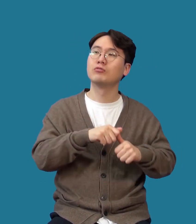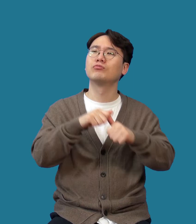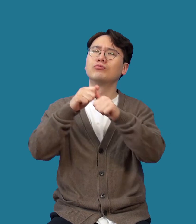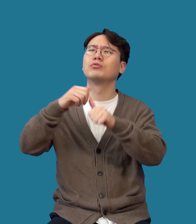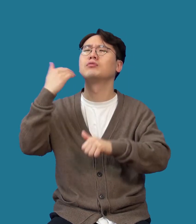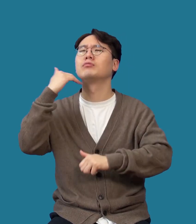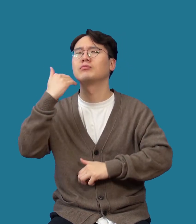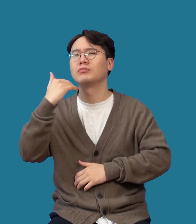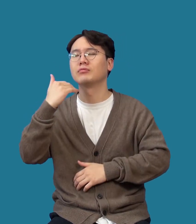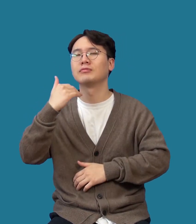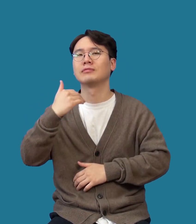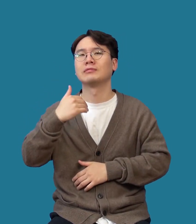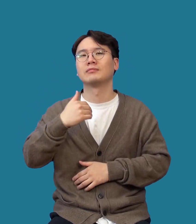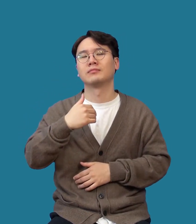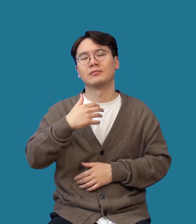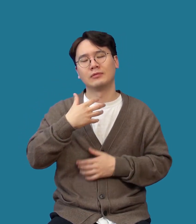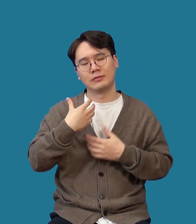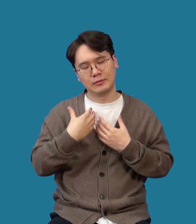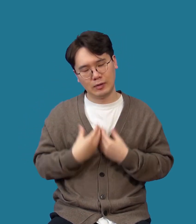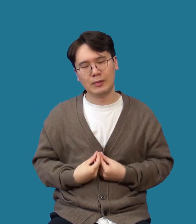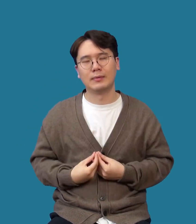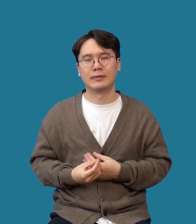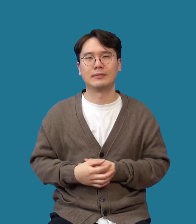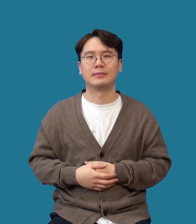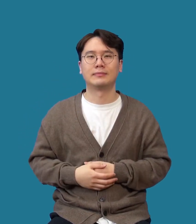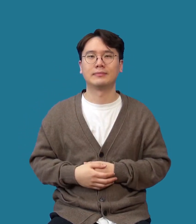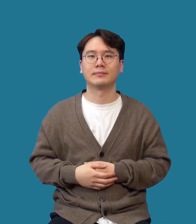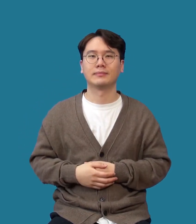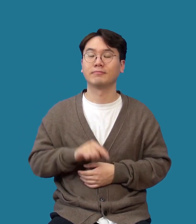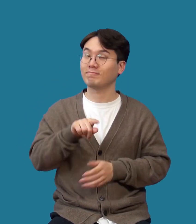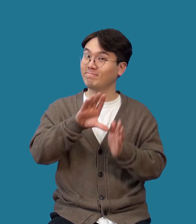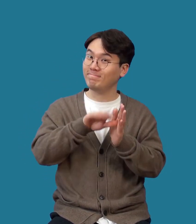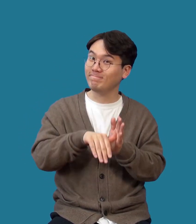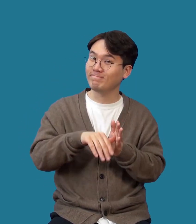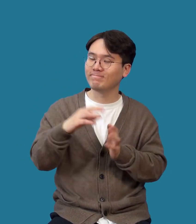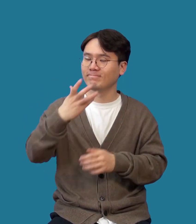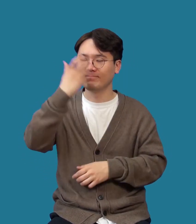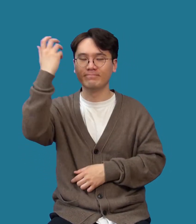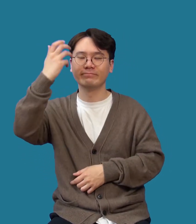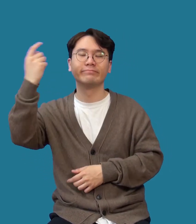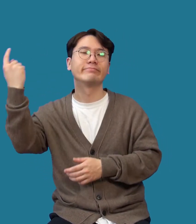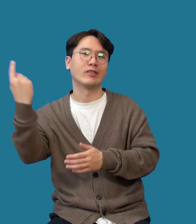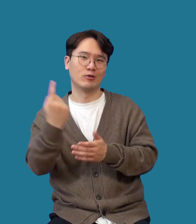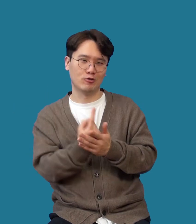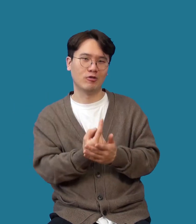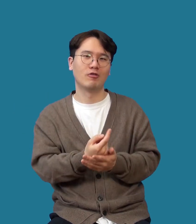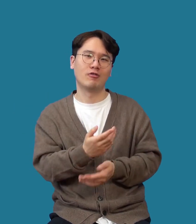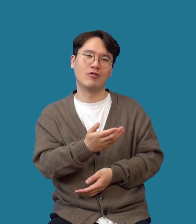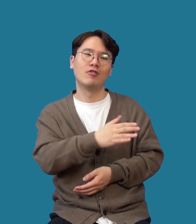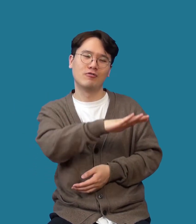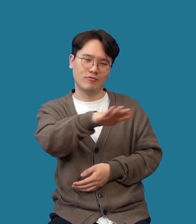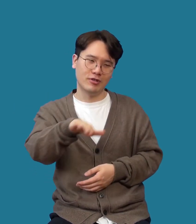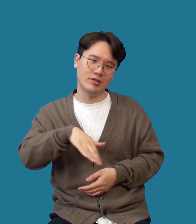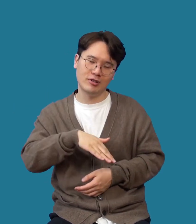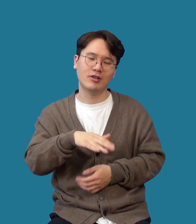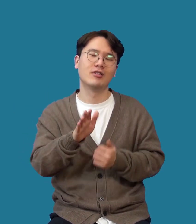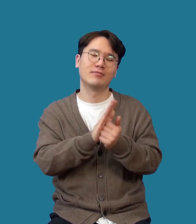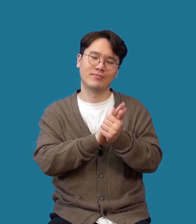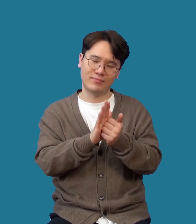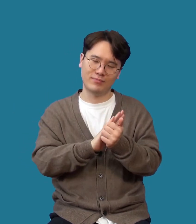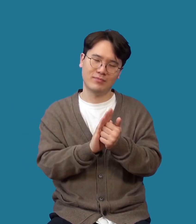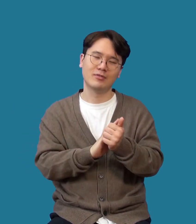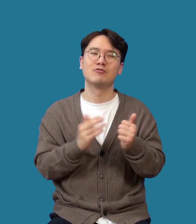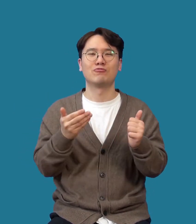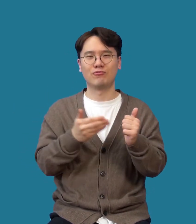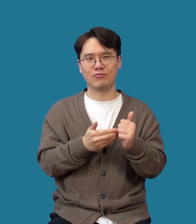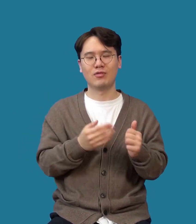됩니다. 그럴 때 성령께서 오셔서 우리를 싸매어 주십니다. 우리를